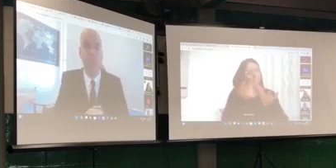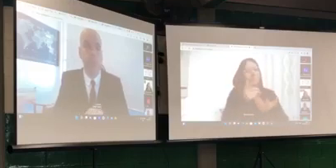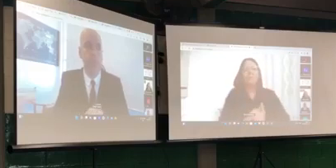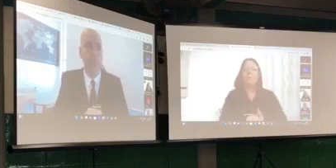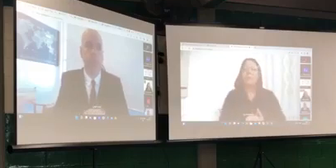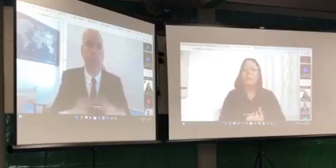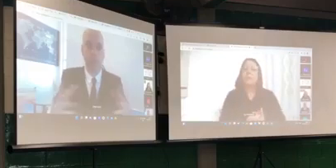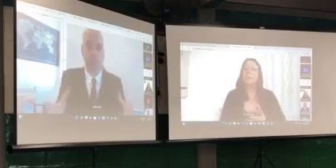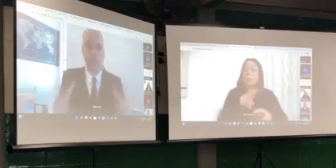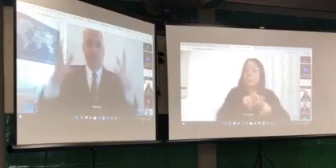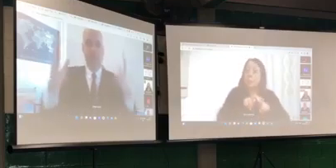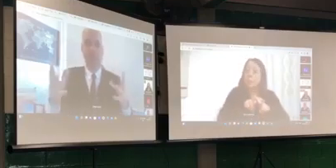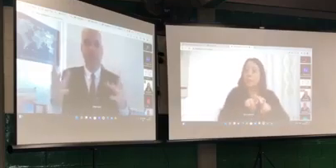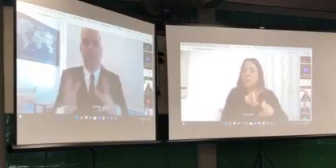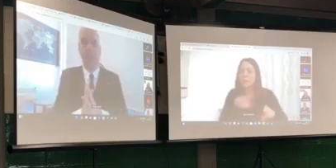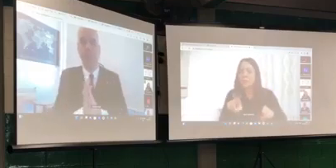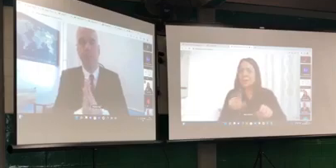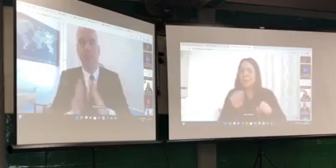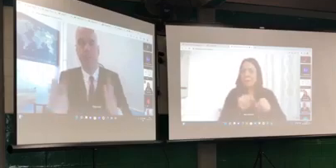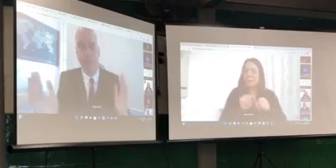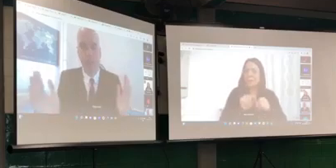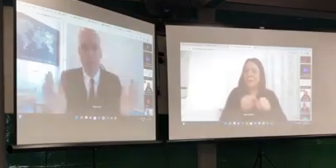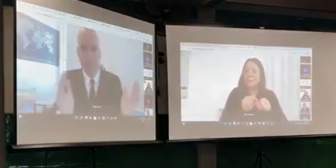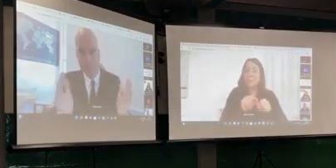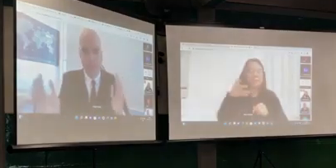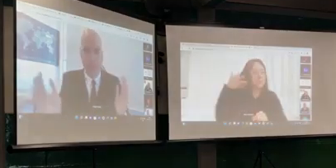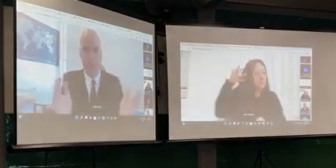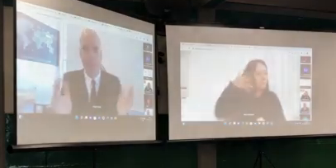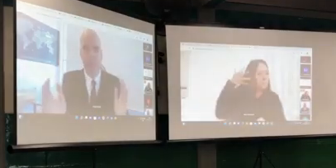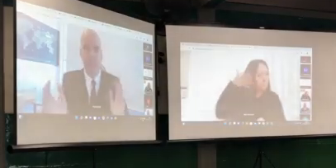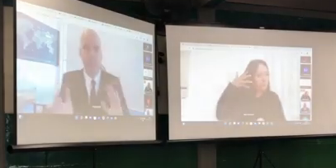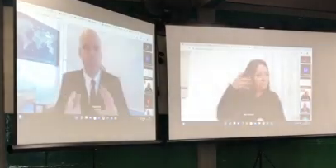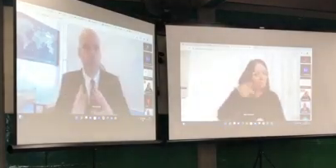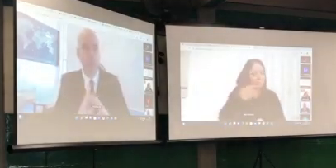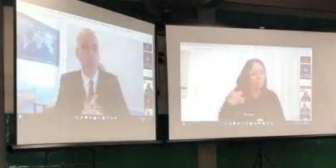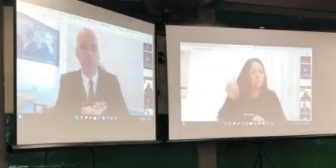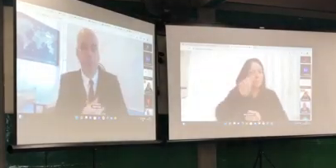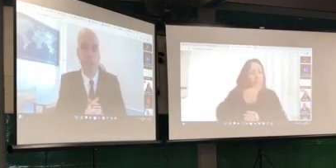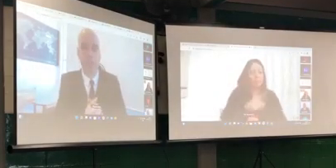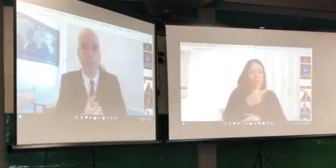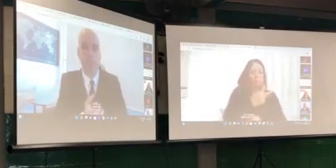por isso até que nós estamos fazendo a nossa palestra nessas datas, né, 22, 23,